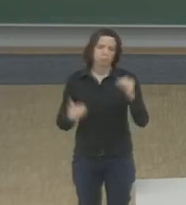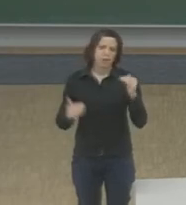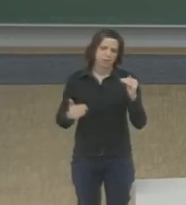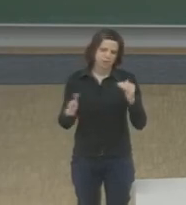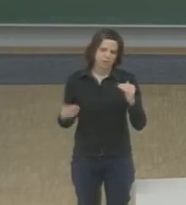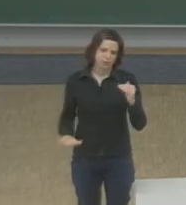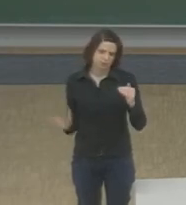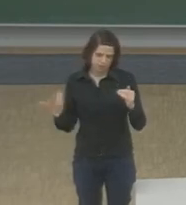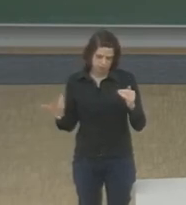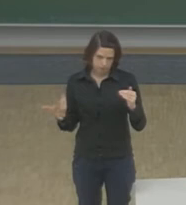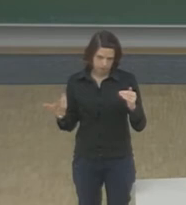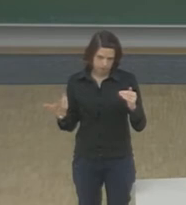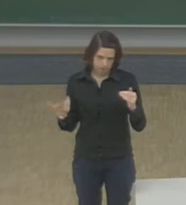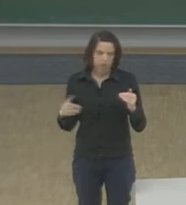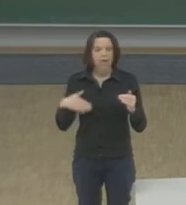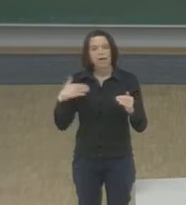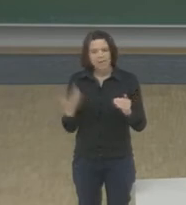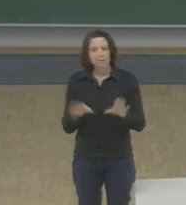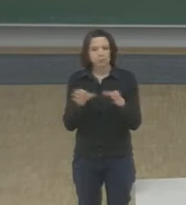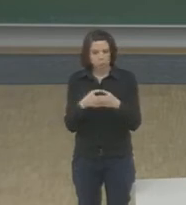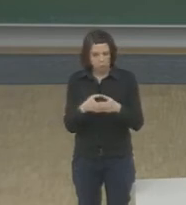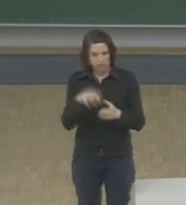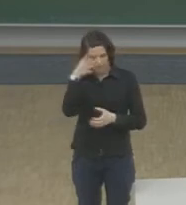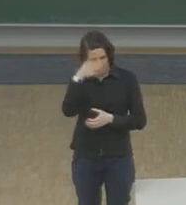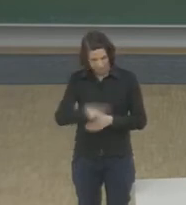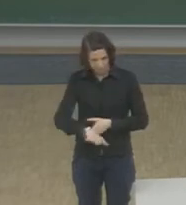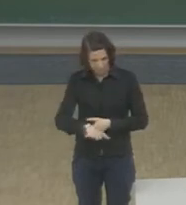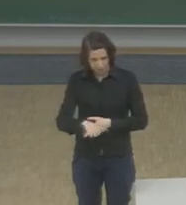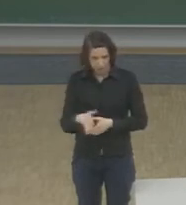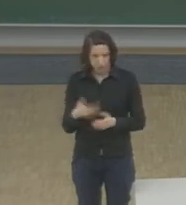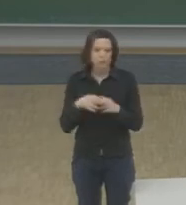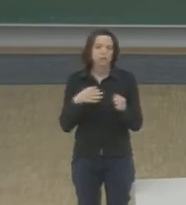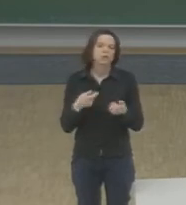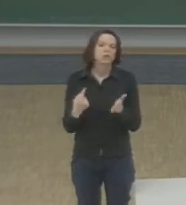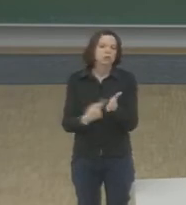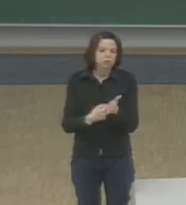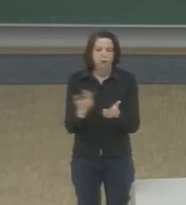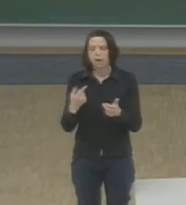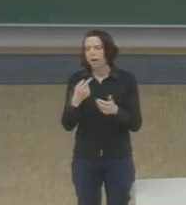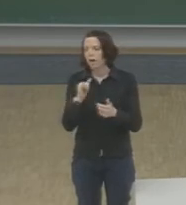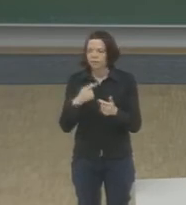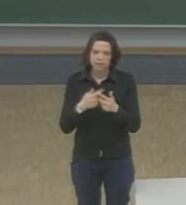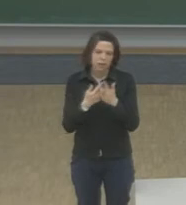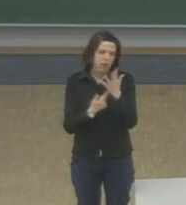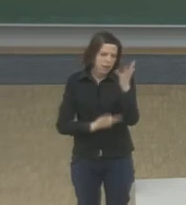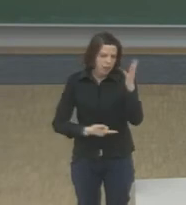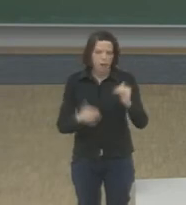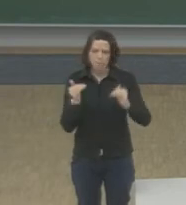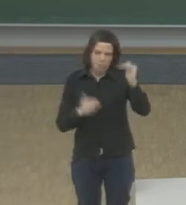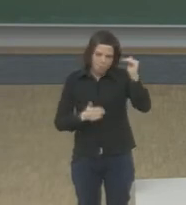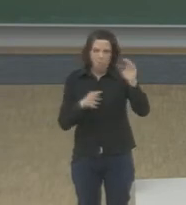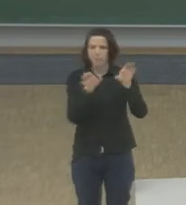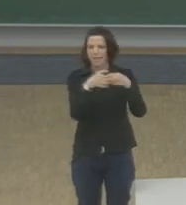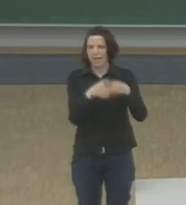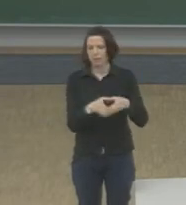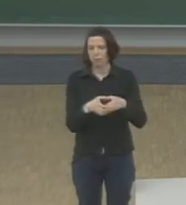Ungleichgewichts zwischen den jeweils kleinen Gruppen von Experten für Steuerwesen, Industriemanagement etc. etc. und der großen Menge